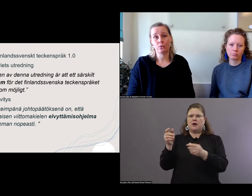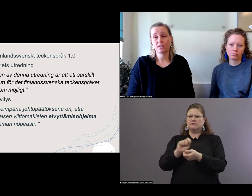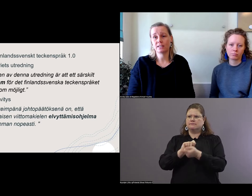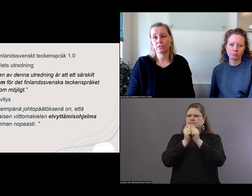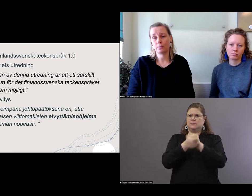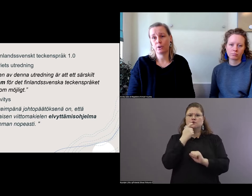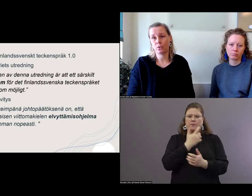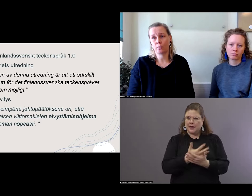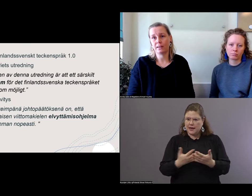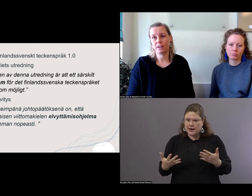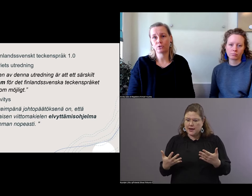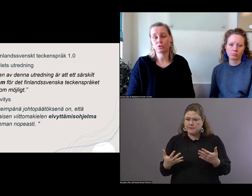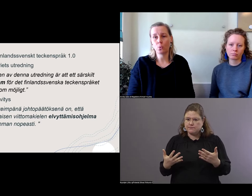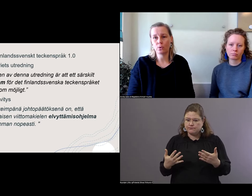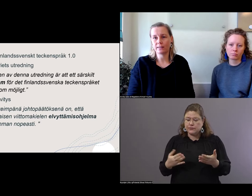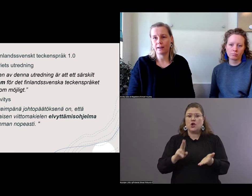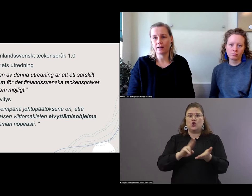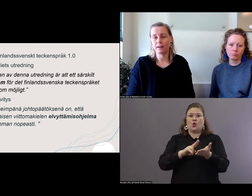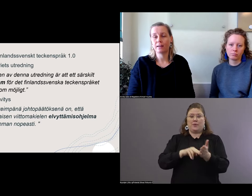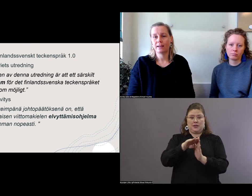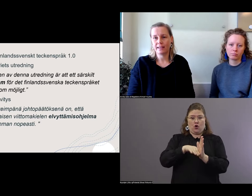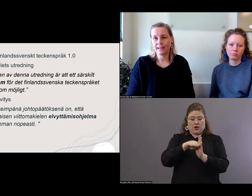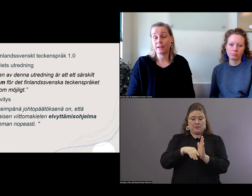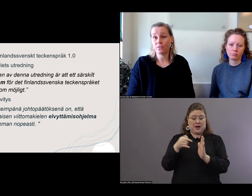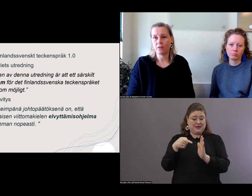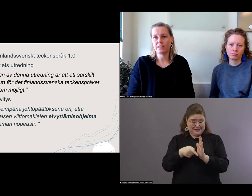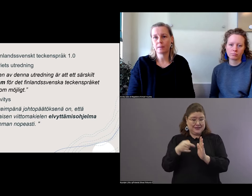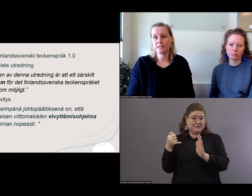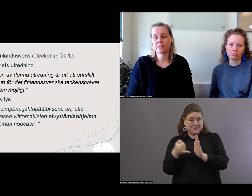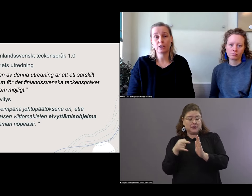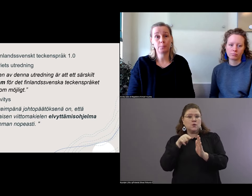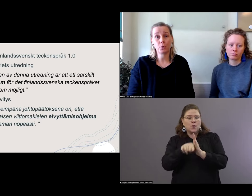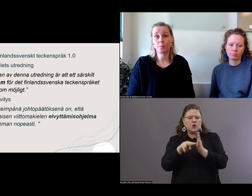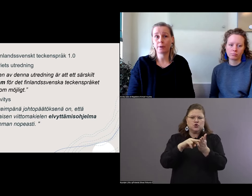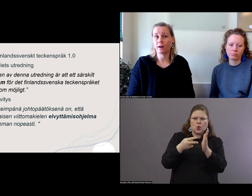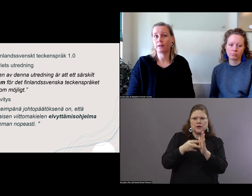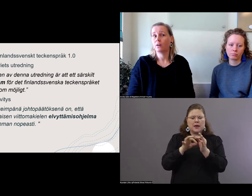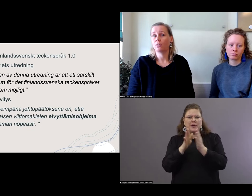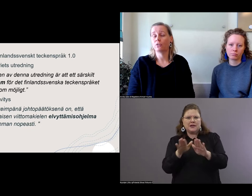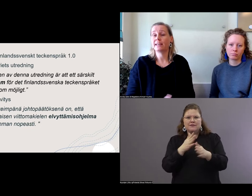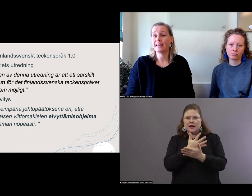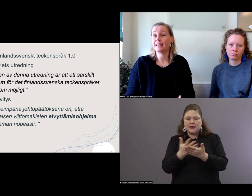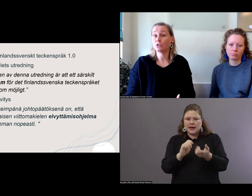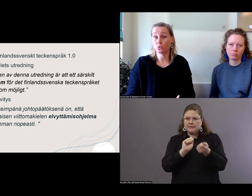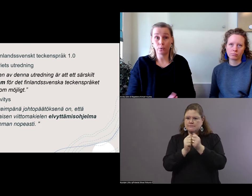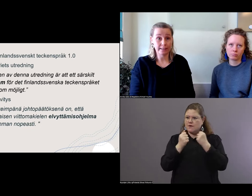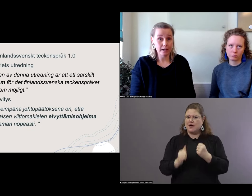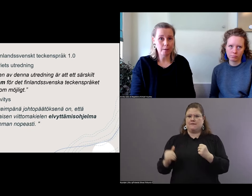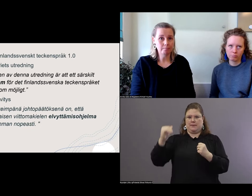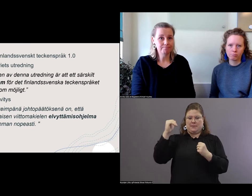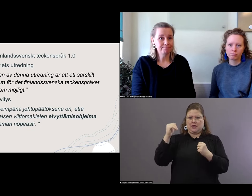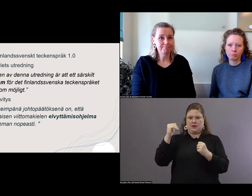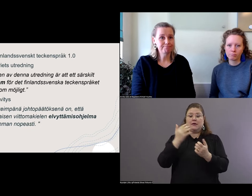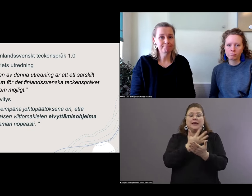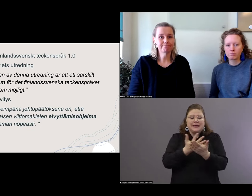kielelle, niin kyseessä on tämmöinen dokumentti, jossa suunnitellaan kielen vahvistamista. Eli språkplan on